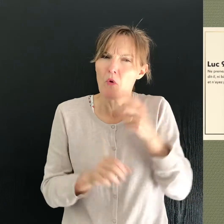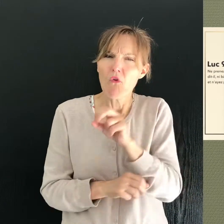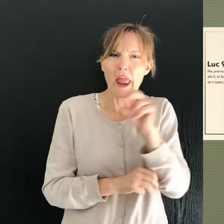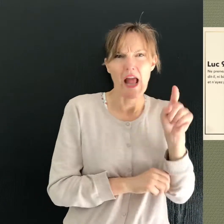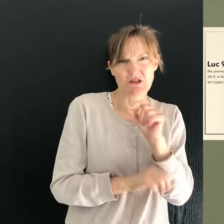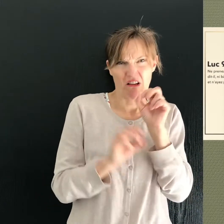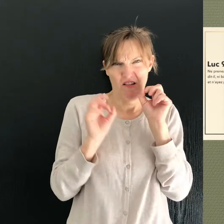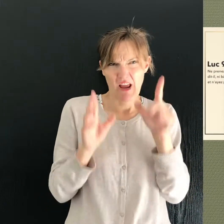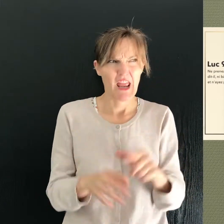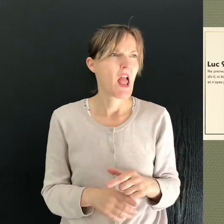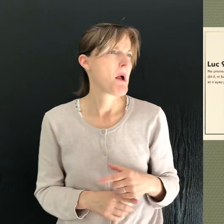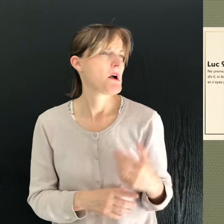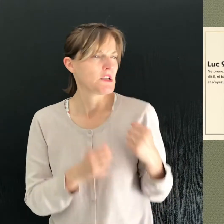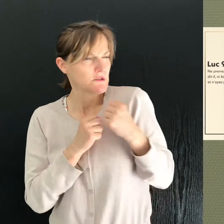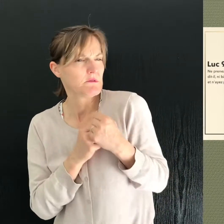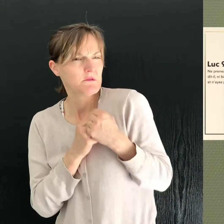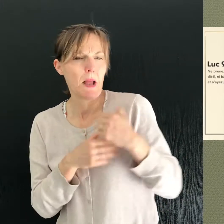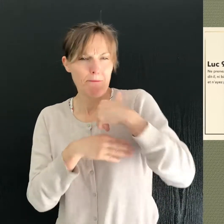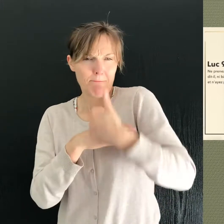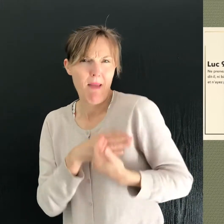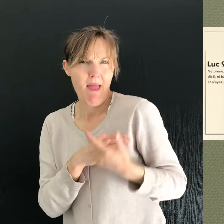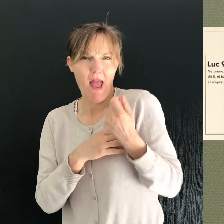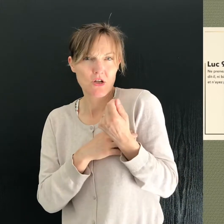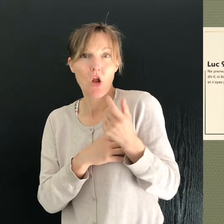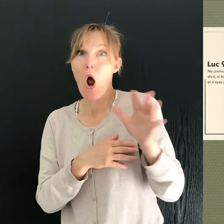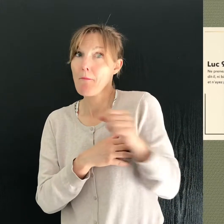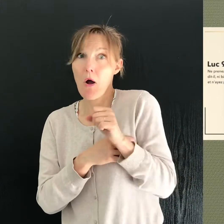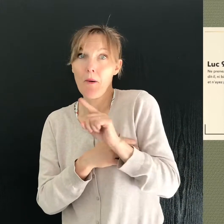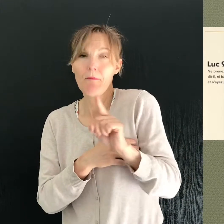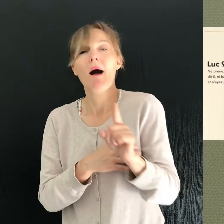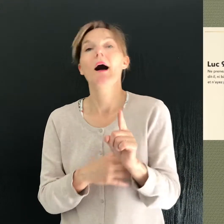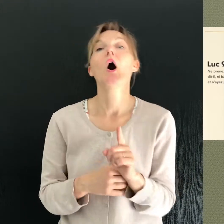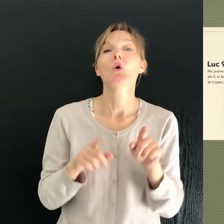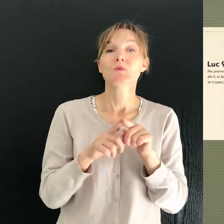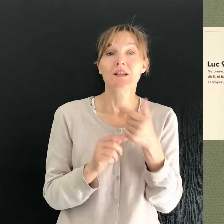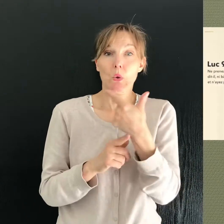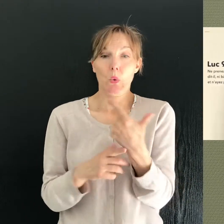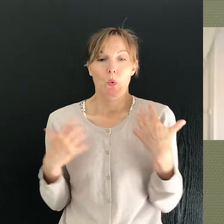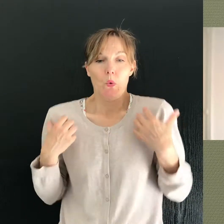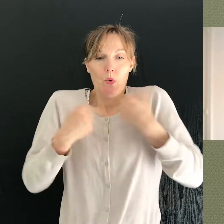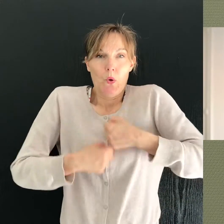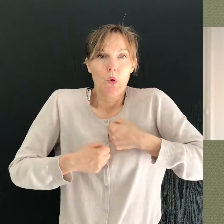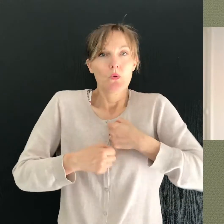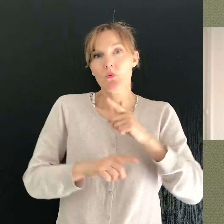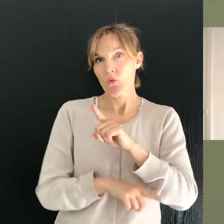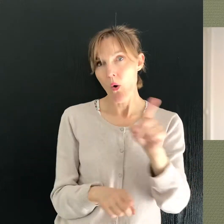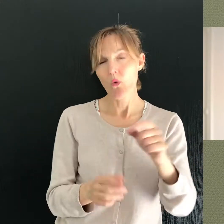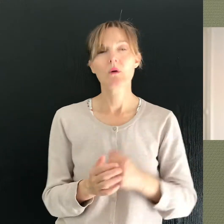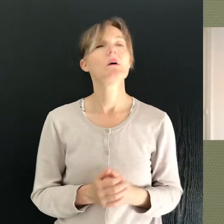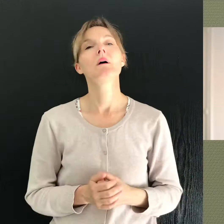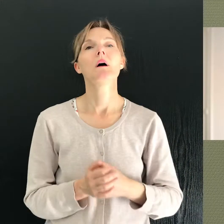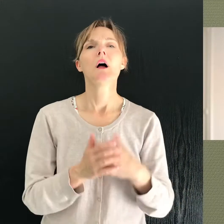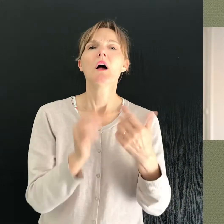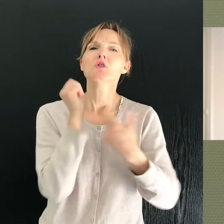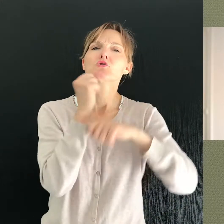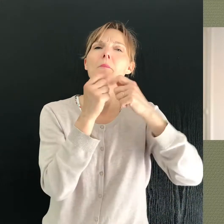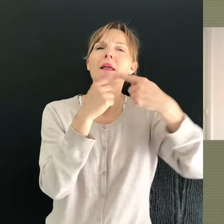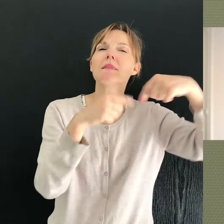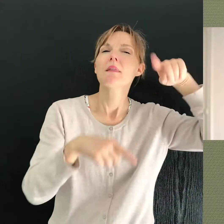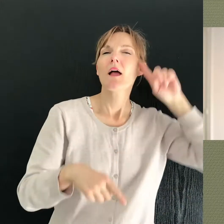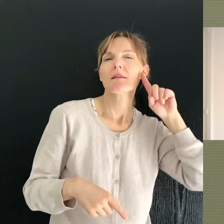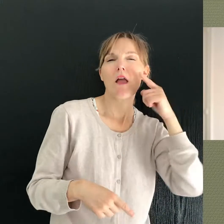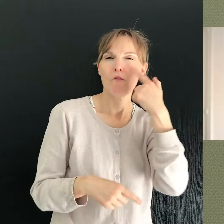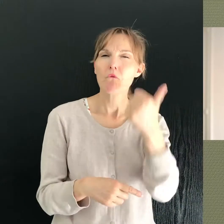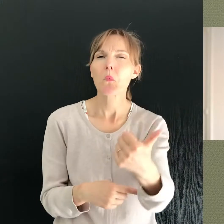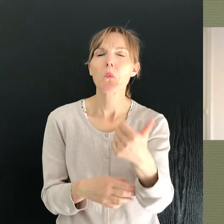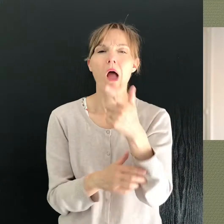dit-il, ni bâton, ni sac, ni pain, ni argent, et n'ayez pas 2 tuniques. » Dans la partie développée la semaine dernière, on a bien